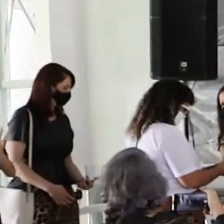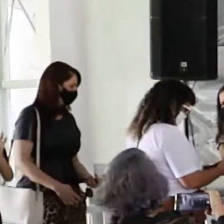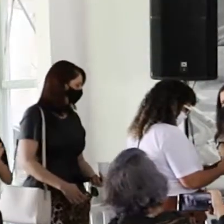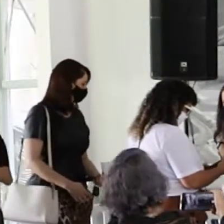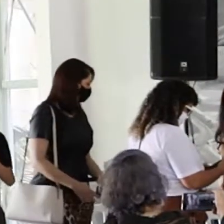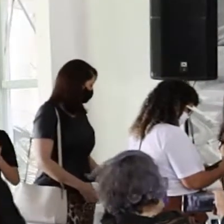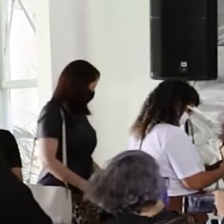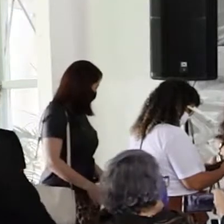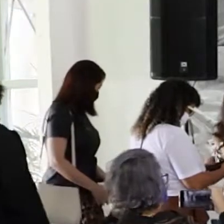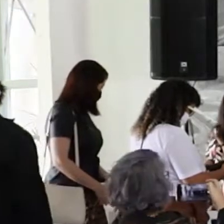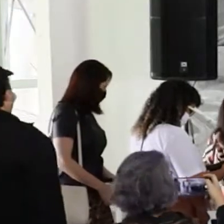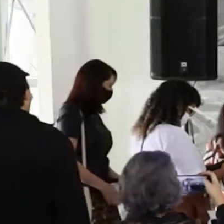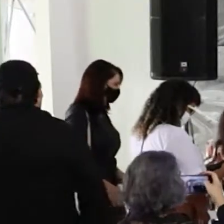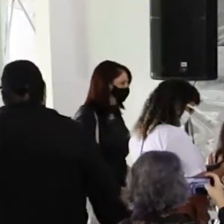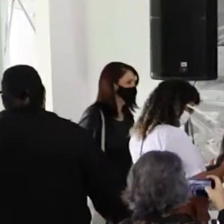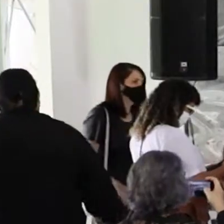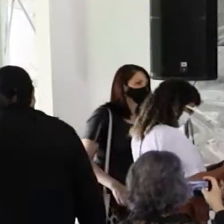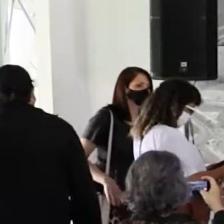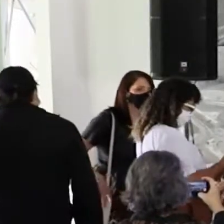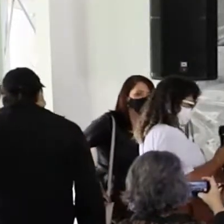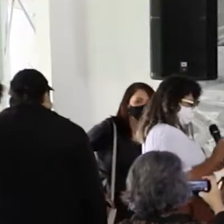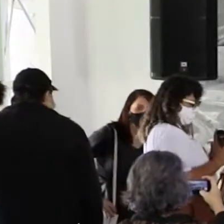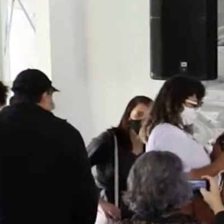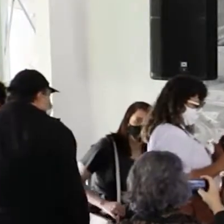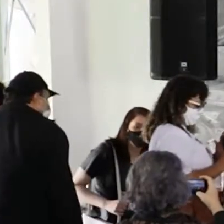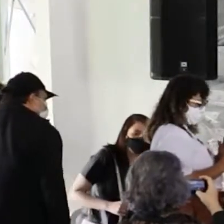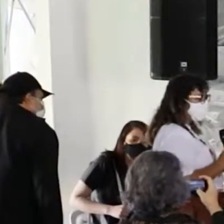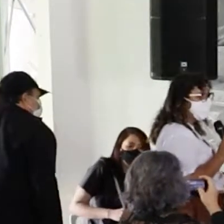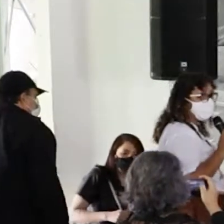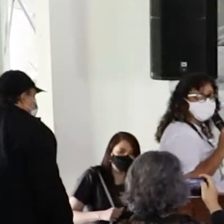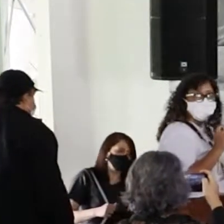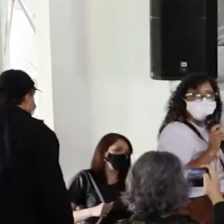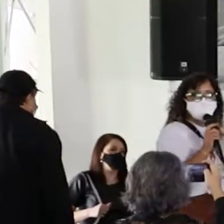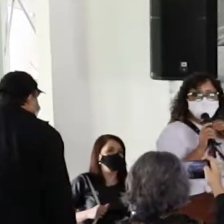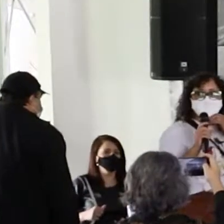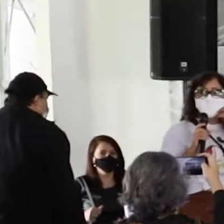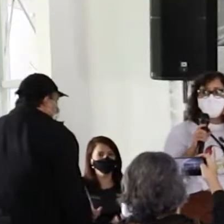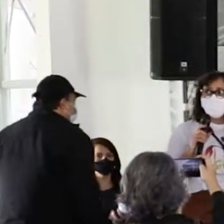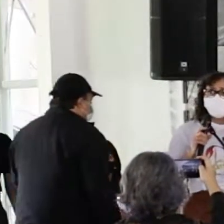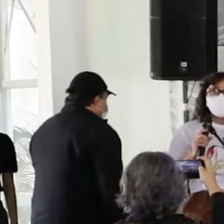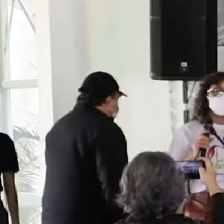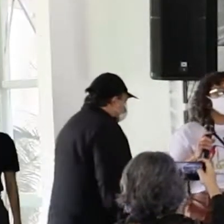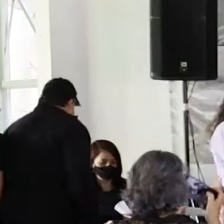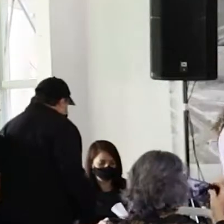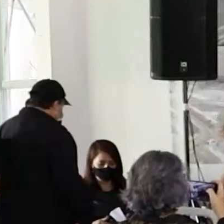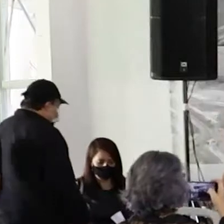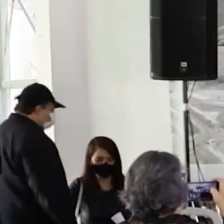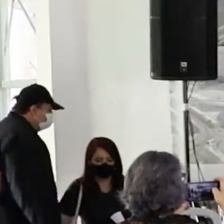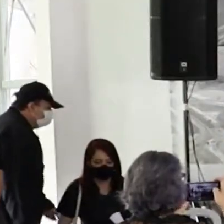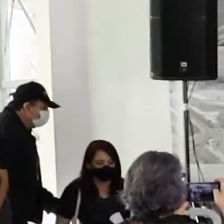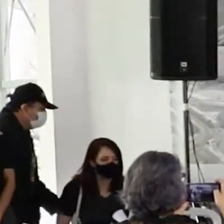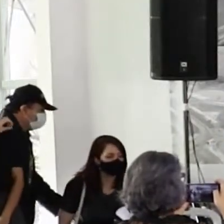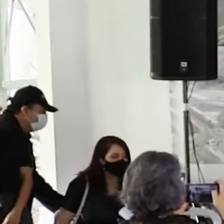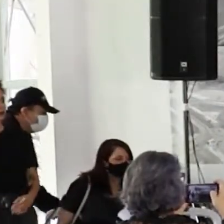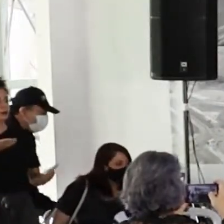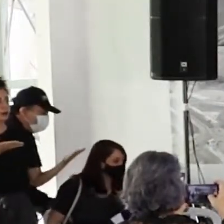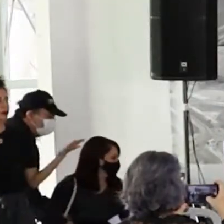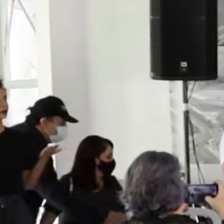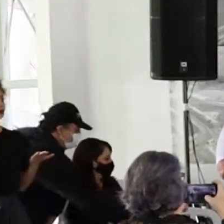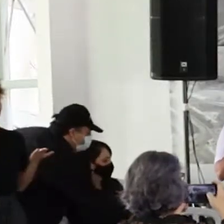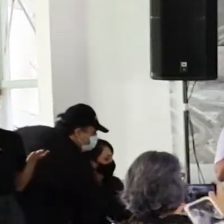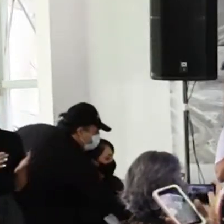representante da sociedade guaraense Cristiane Pereira e é bom dia a todos a todas a